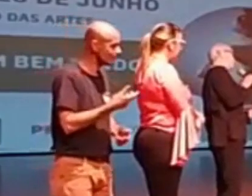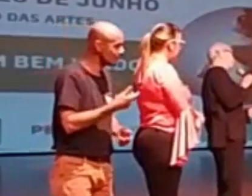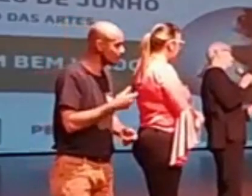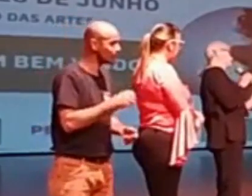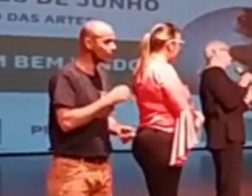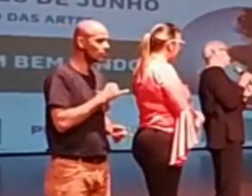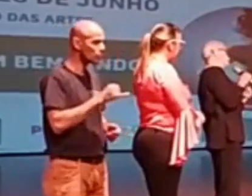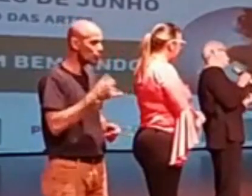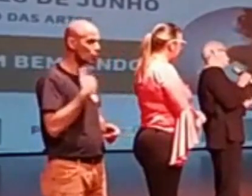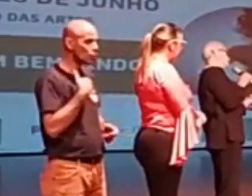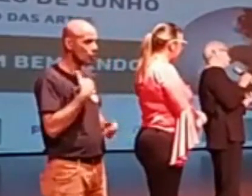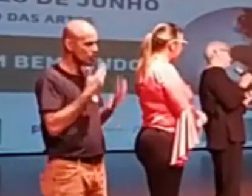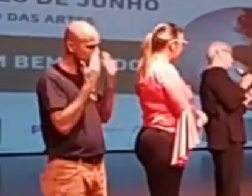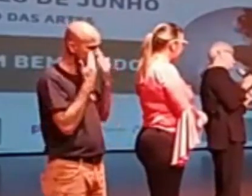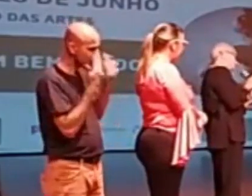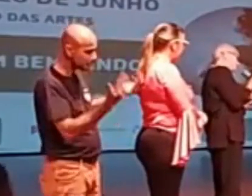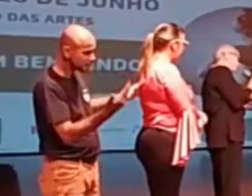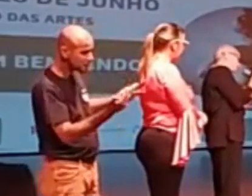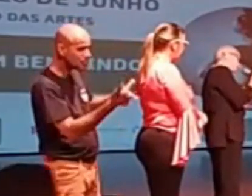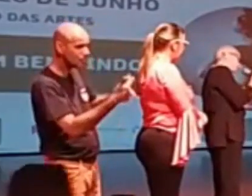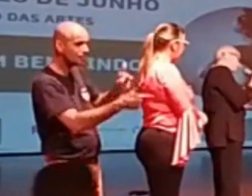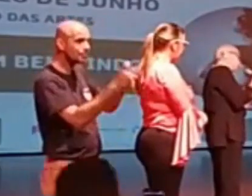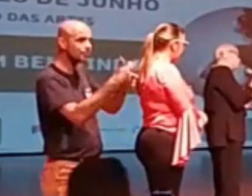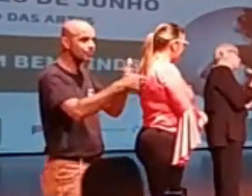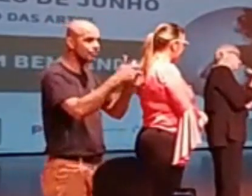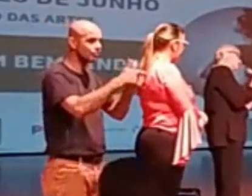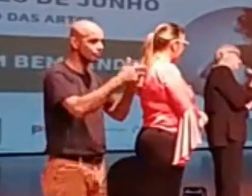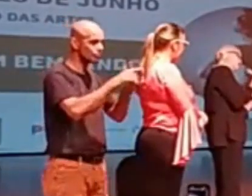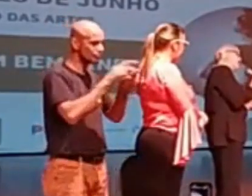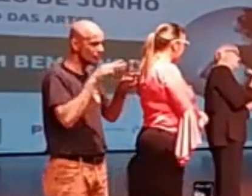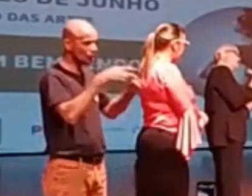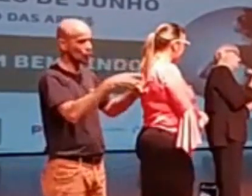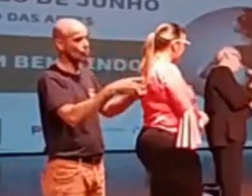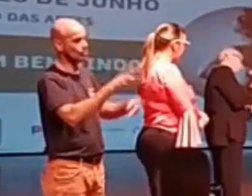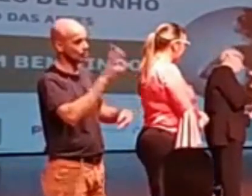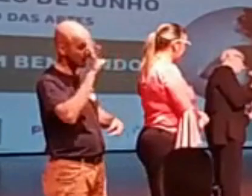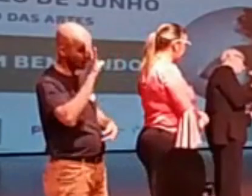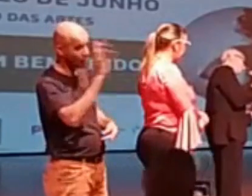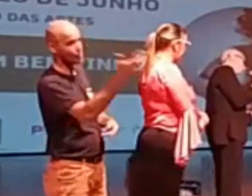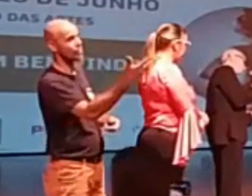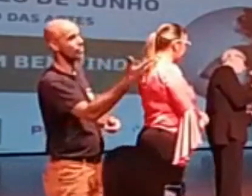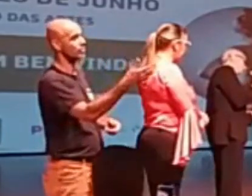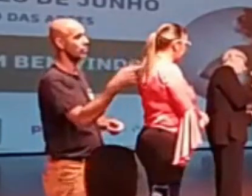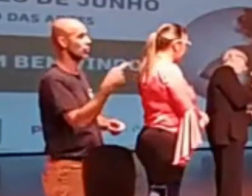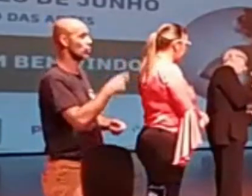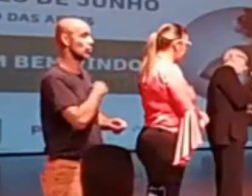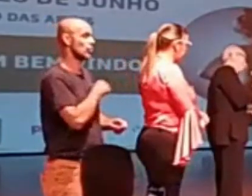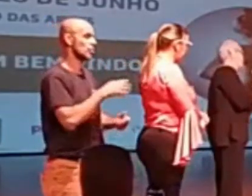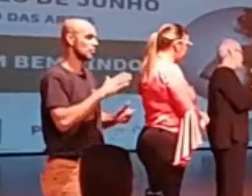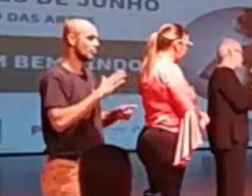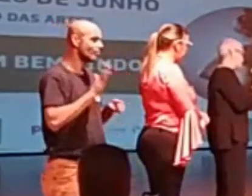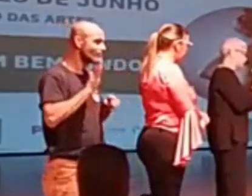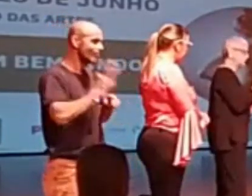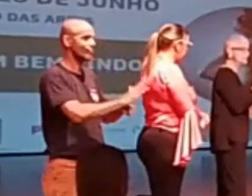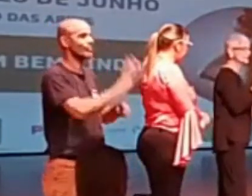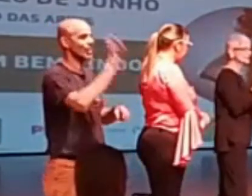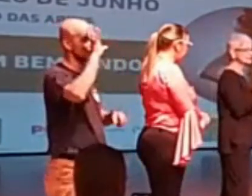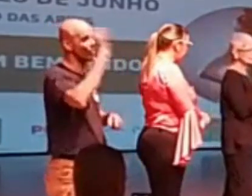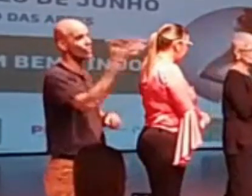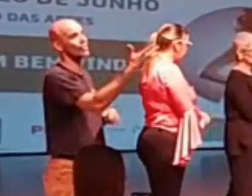quando a gente está diante de um problema, a gente olha muito mais para a solução dele do que para você já está com a solução aí, né? Isso aqui é